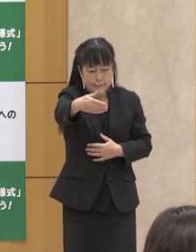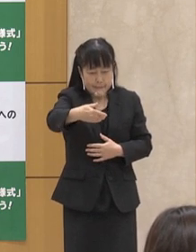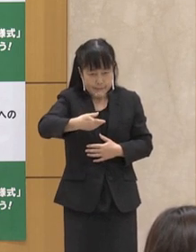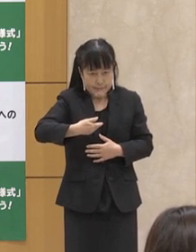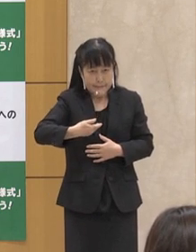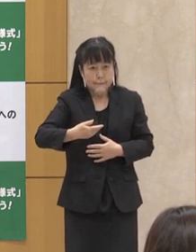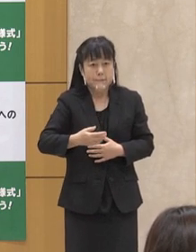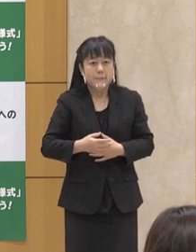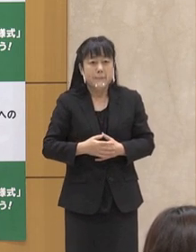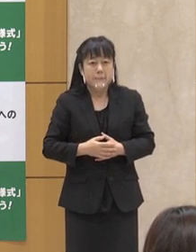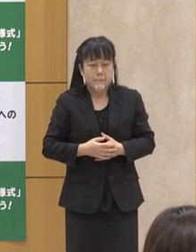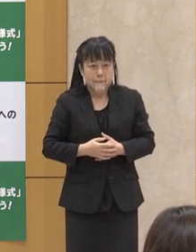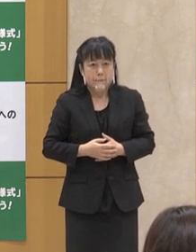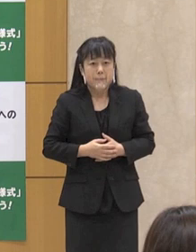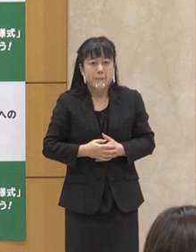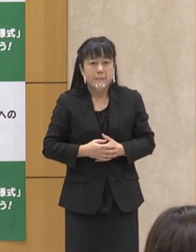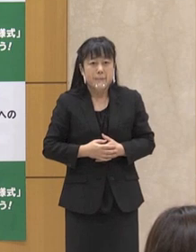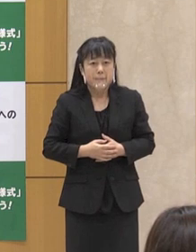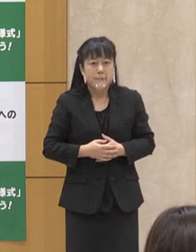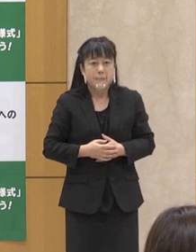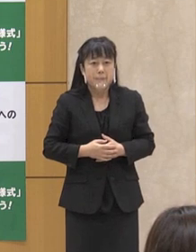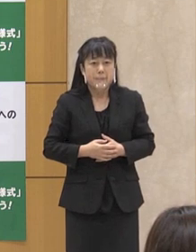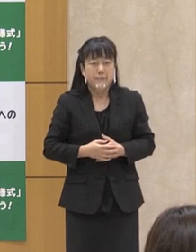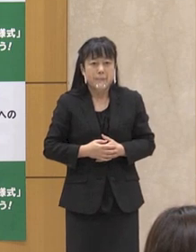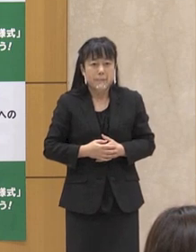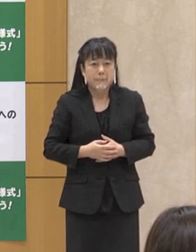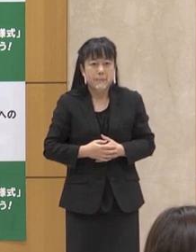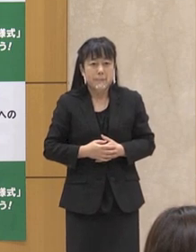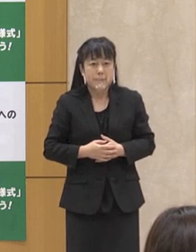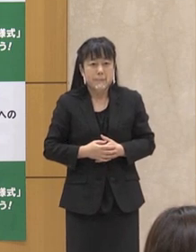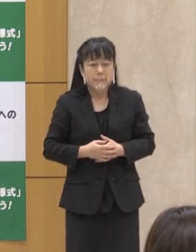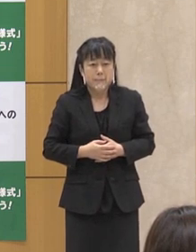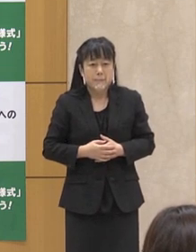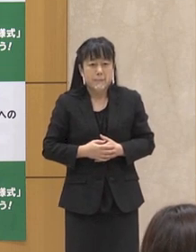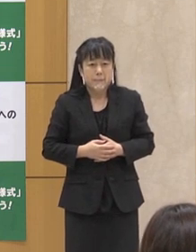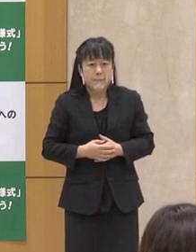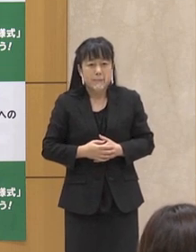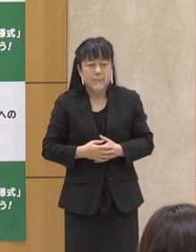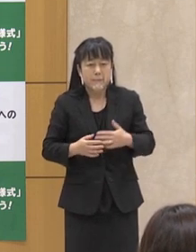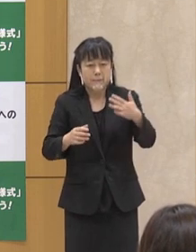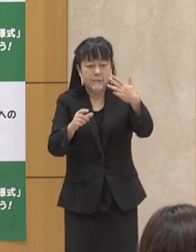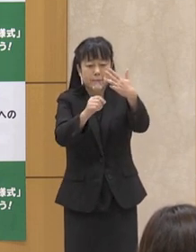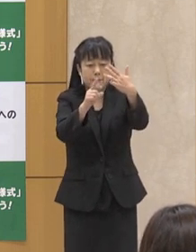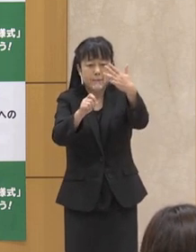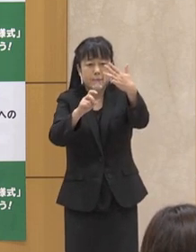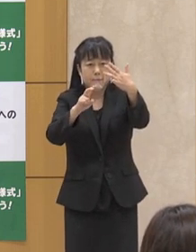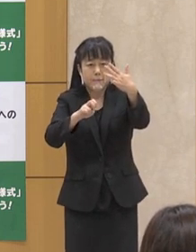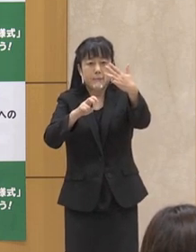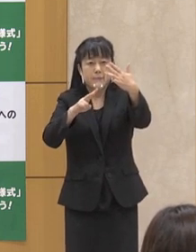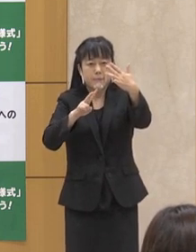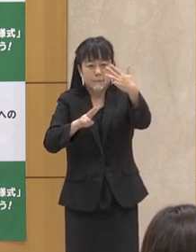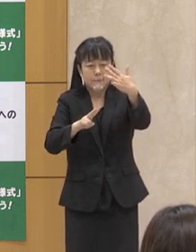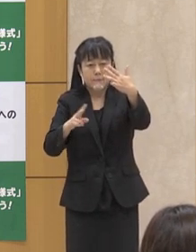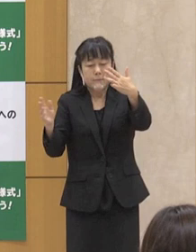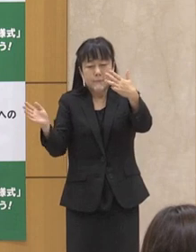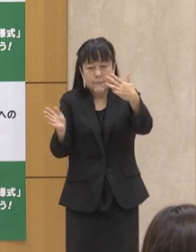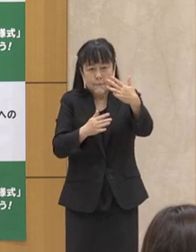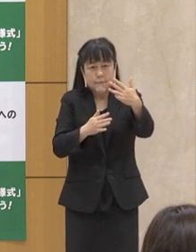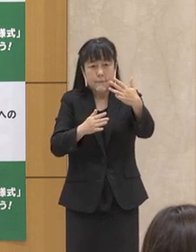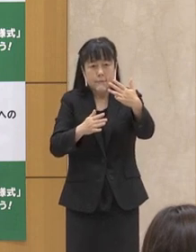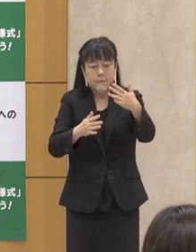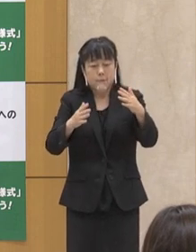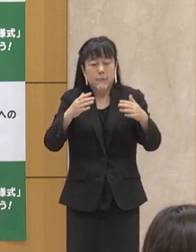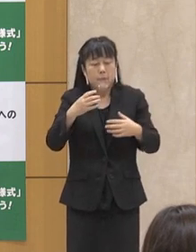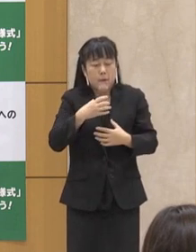読売新聞の高山です。確認なんですけれども、22日以降の、警戒区分というのはもう新し